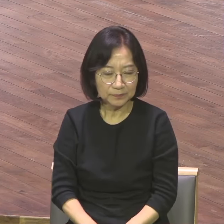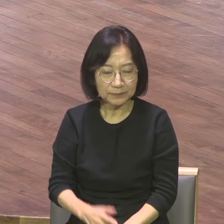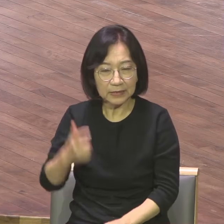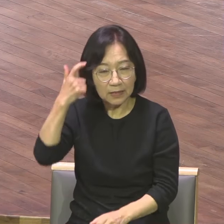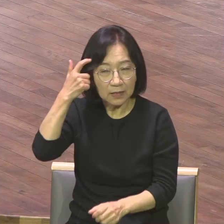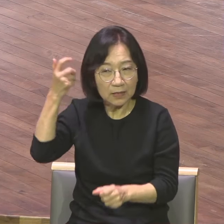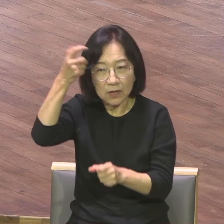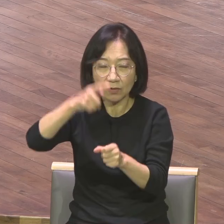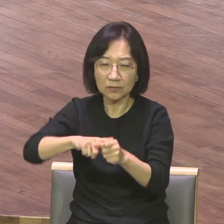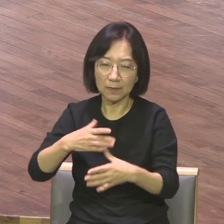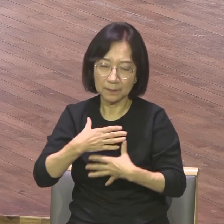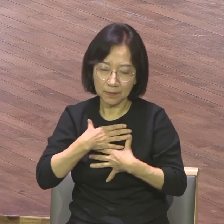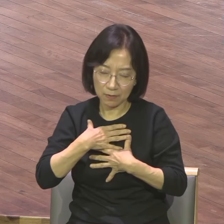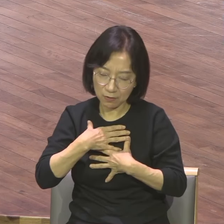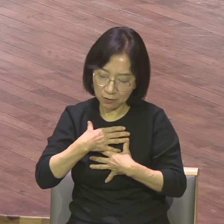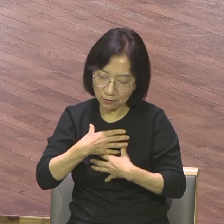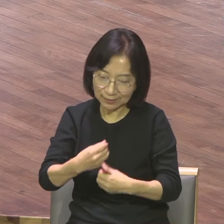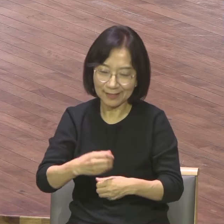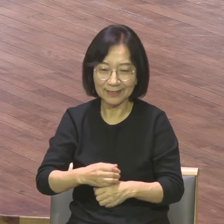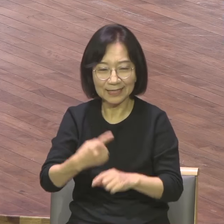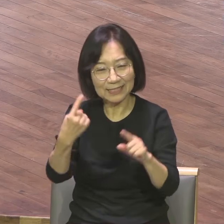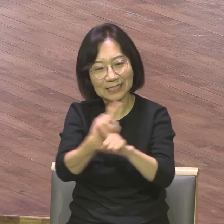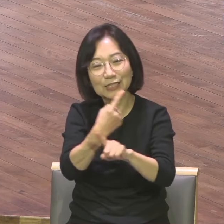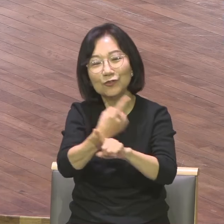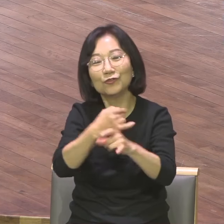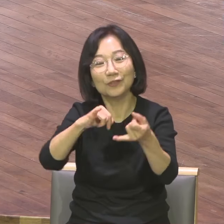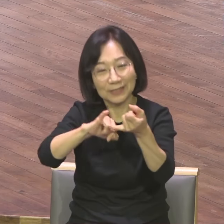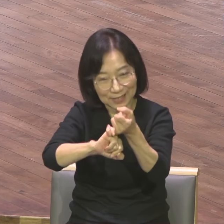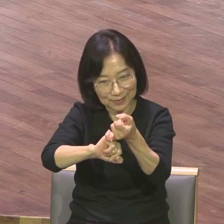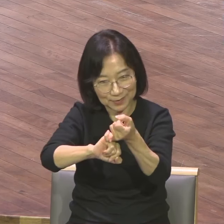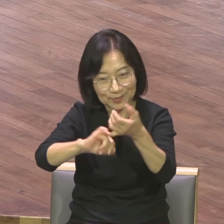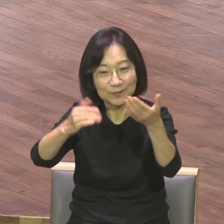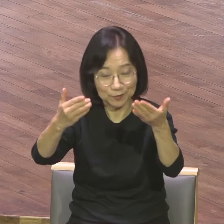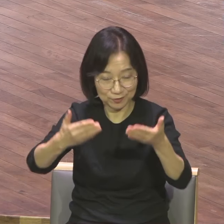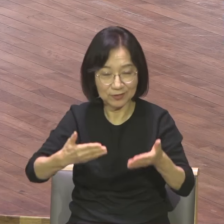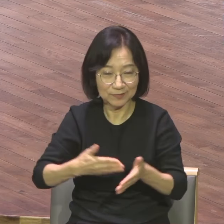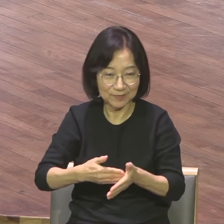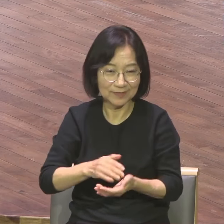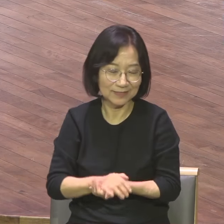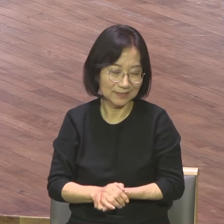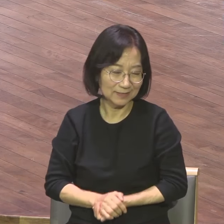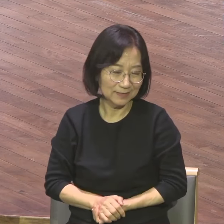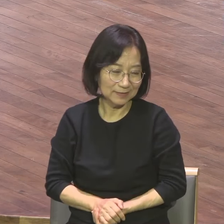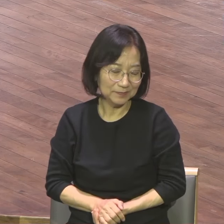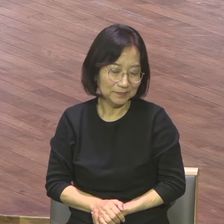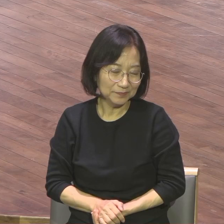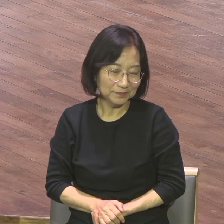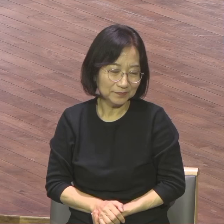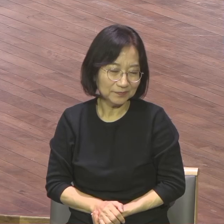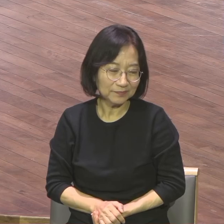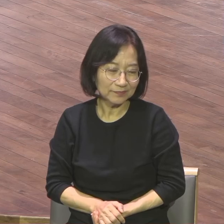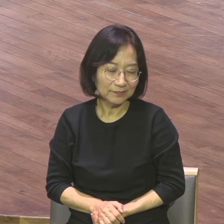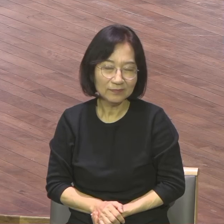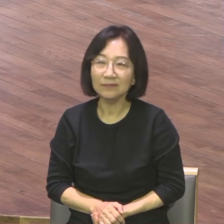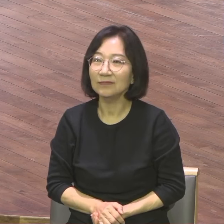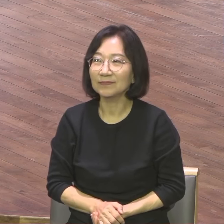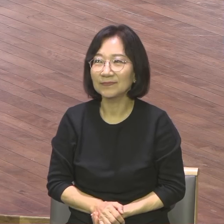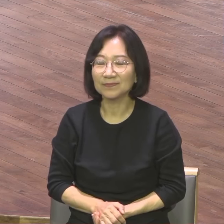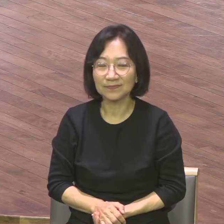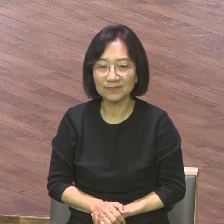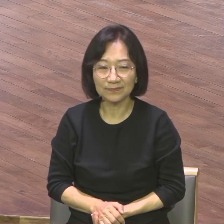평안, 치유의 약속이 담긴 말씀입니다. 특별히 마지막 절에 보면 여호와